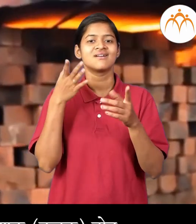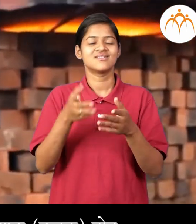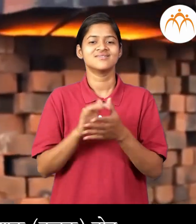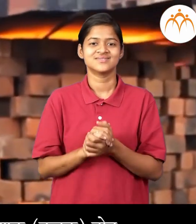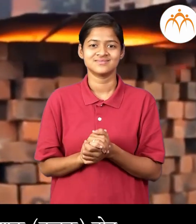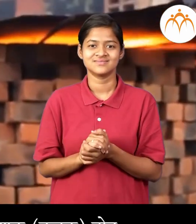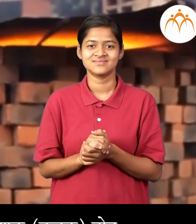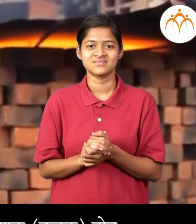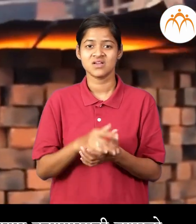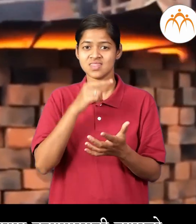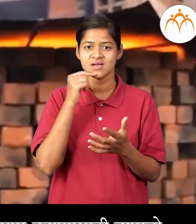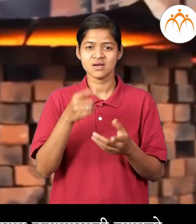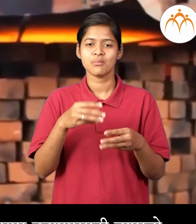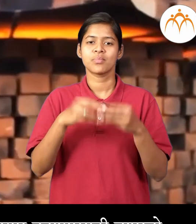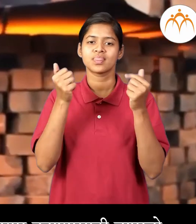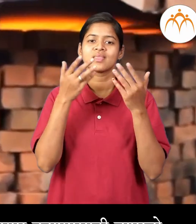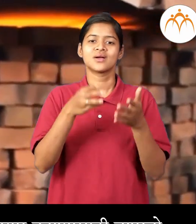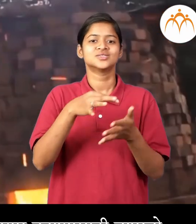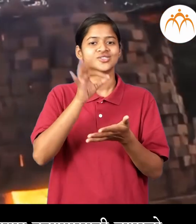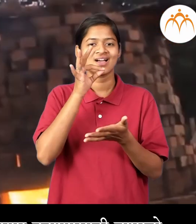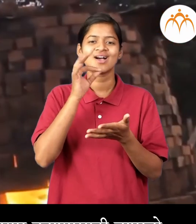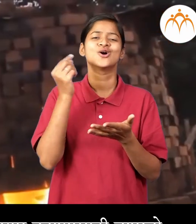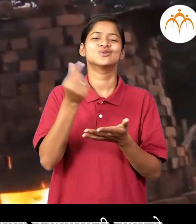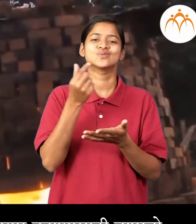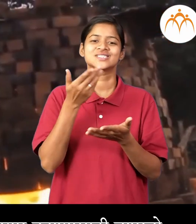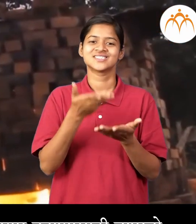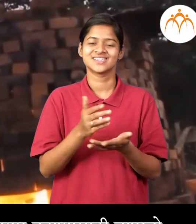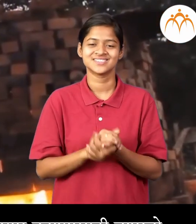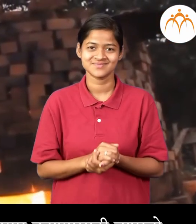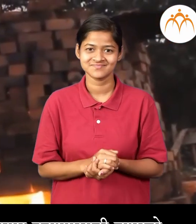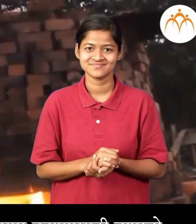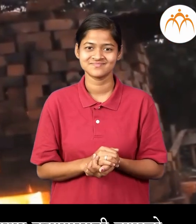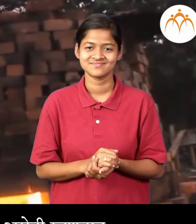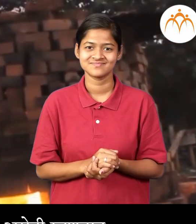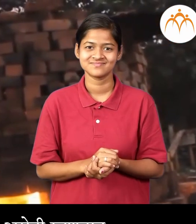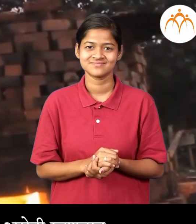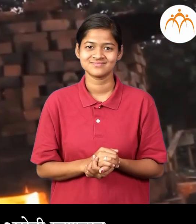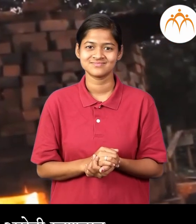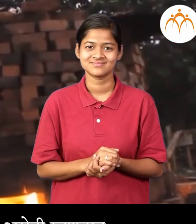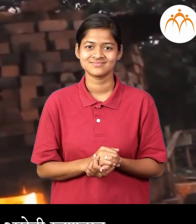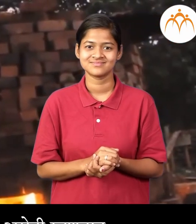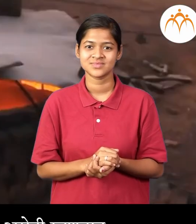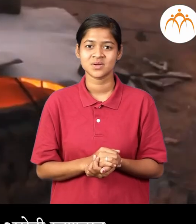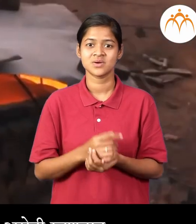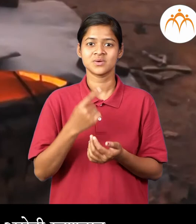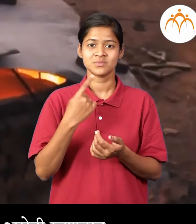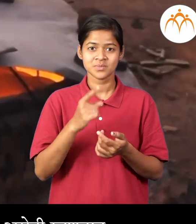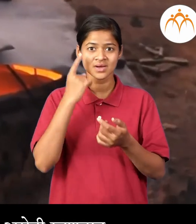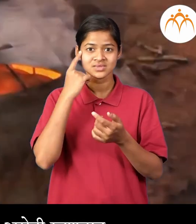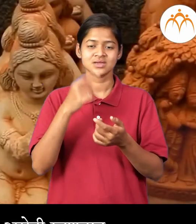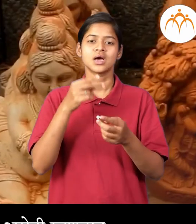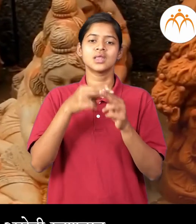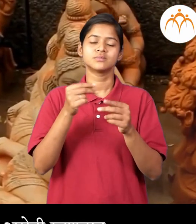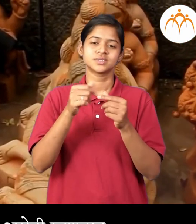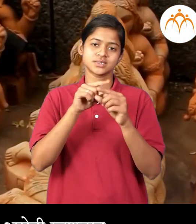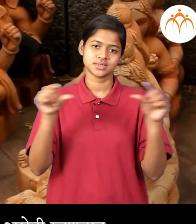कडक होते। भणों आपन ही मृदा कबशा तयार करना साथी वापरत। चीनी मृदेला के ओलिन